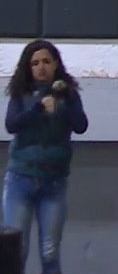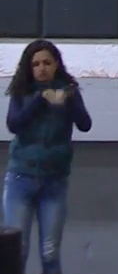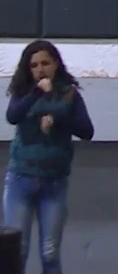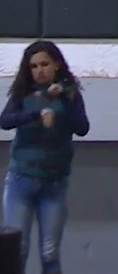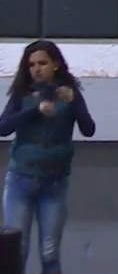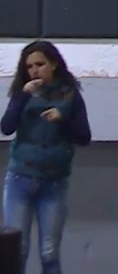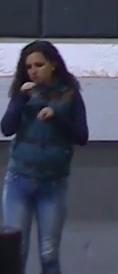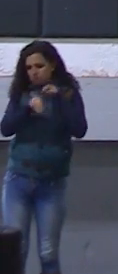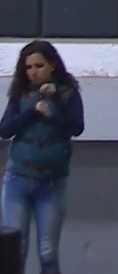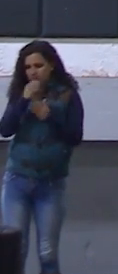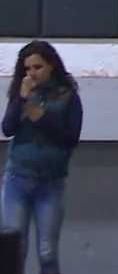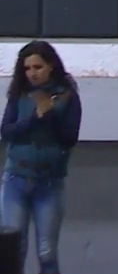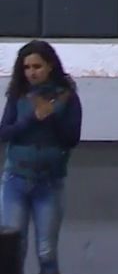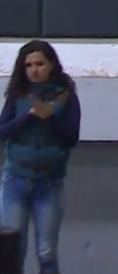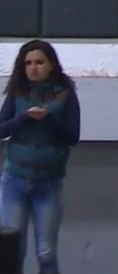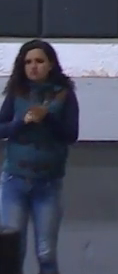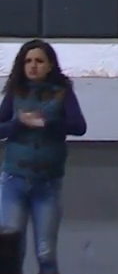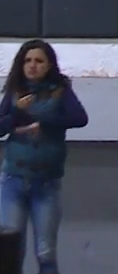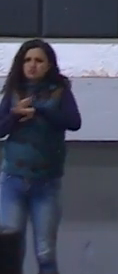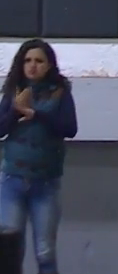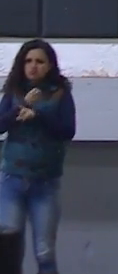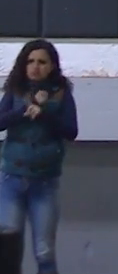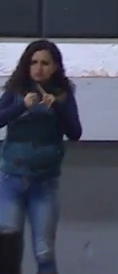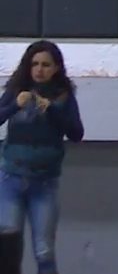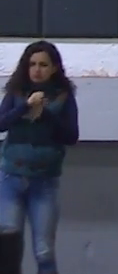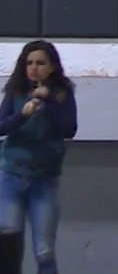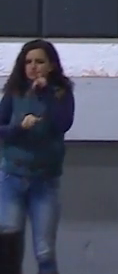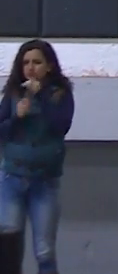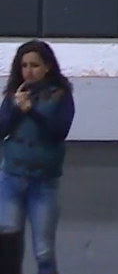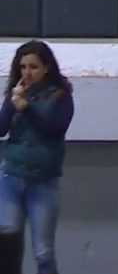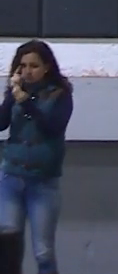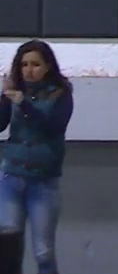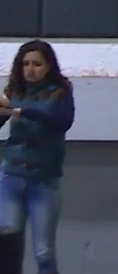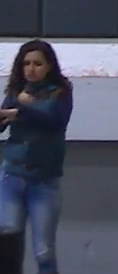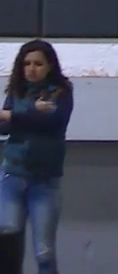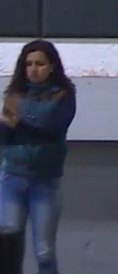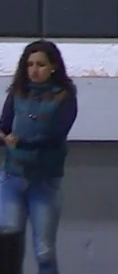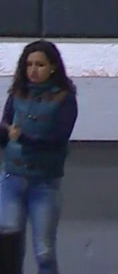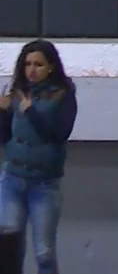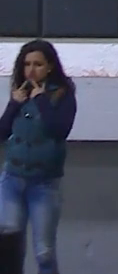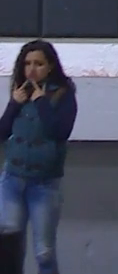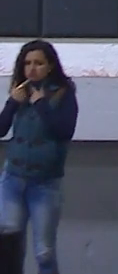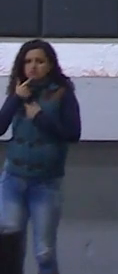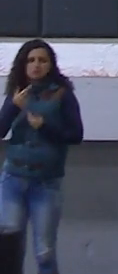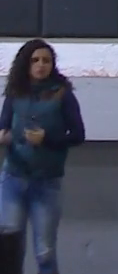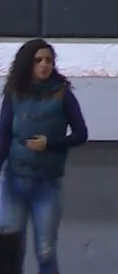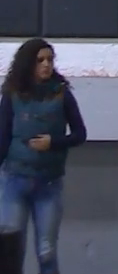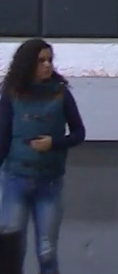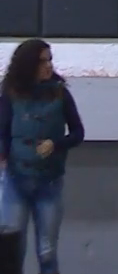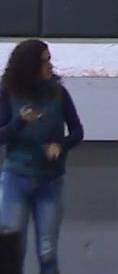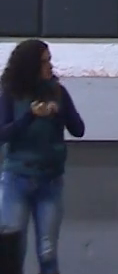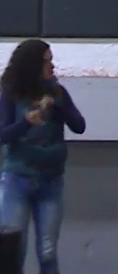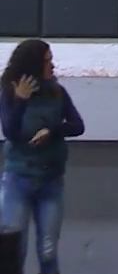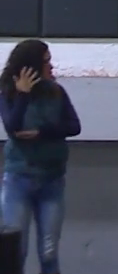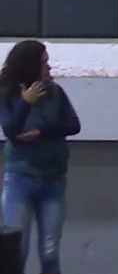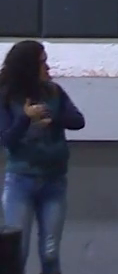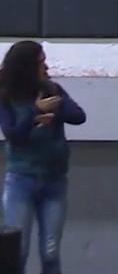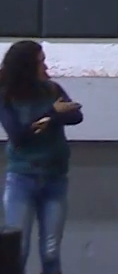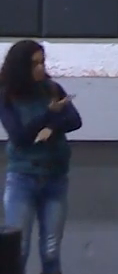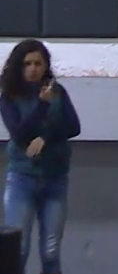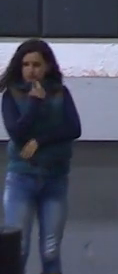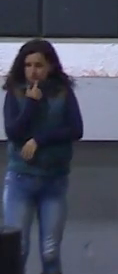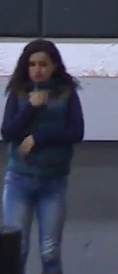todas esas fuerzas sociales económicas y políticas que nos hablaron en la última exposición